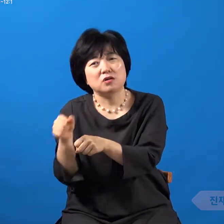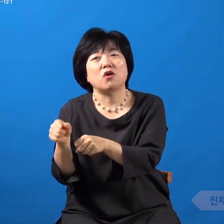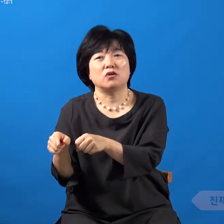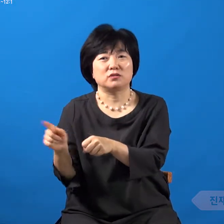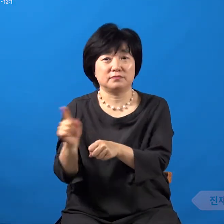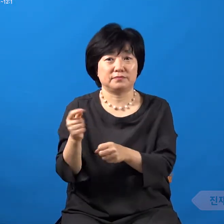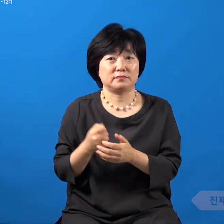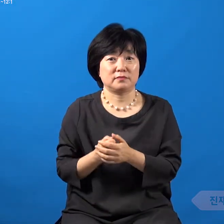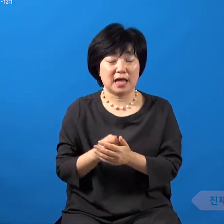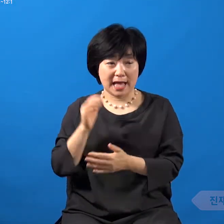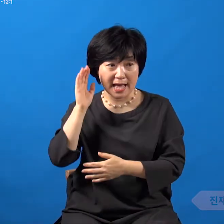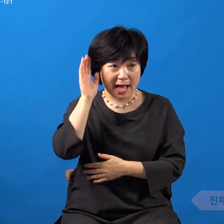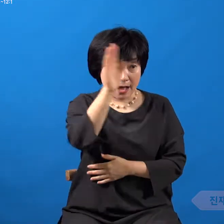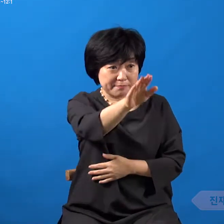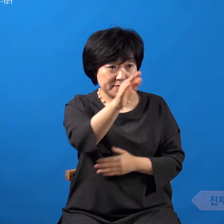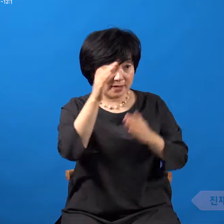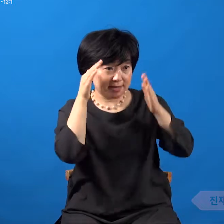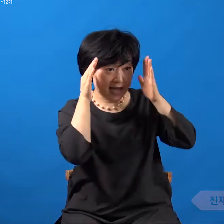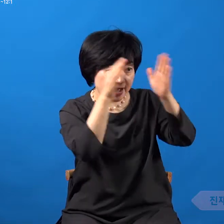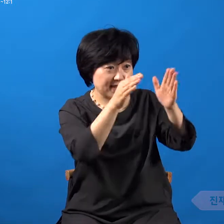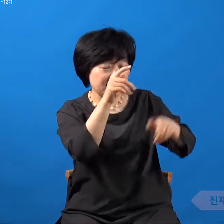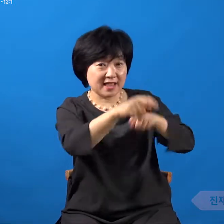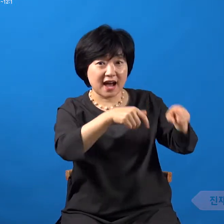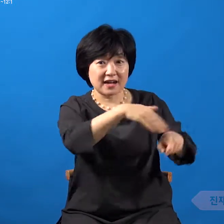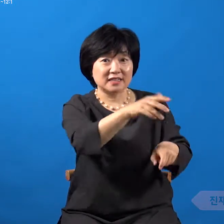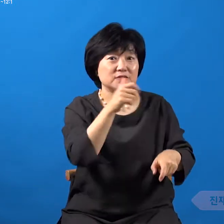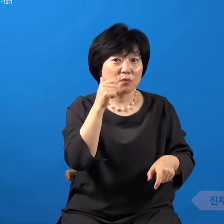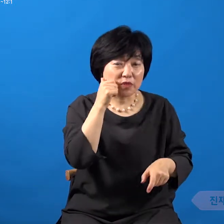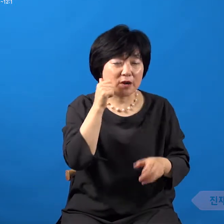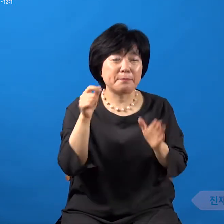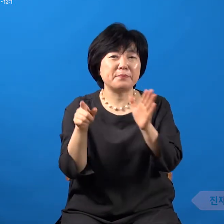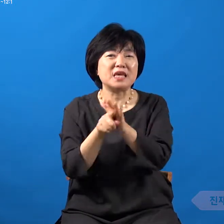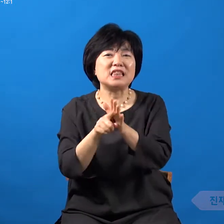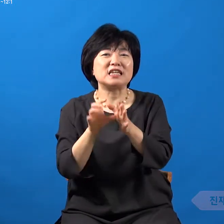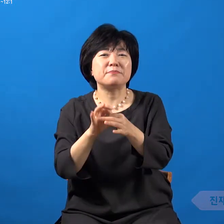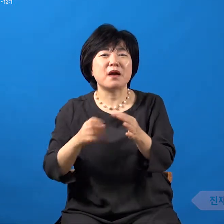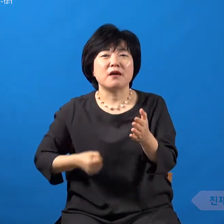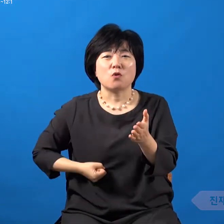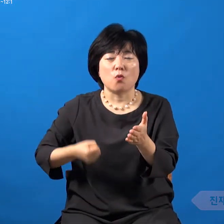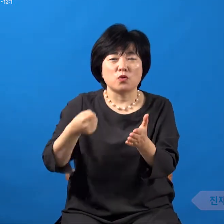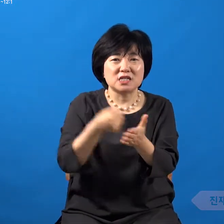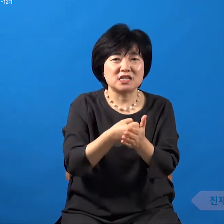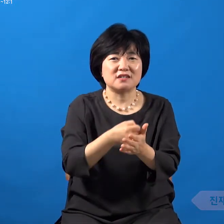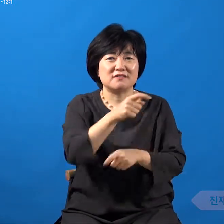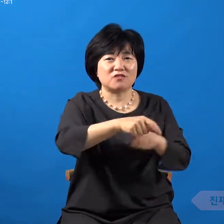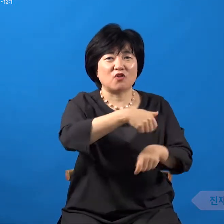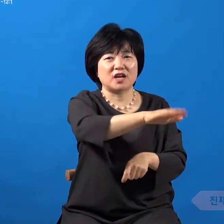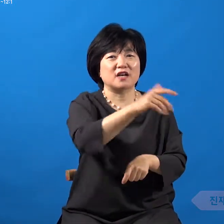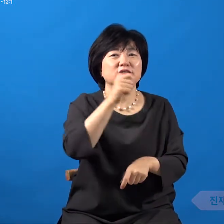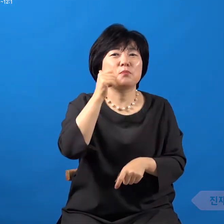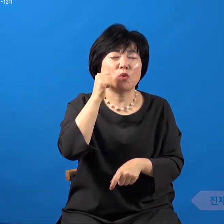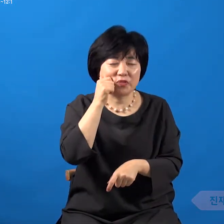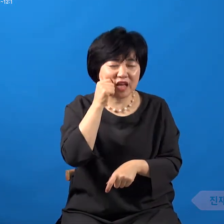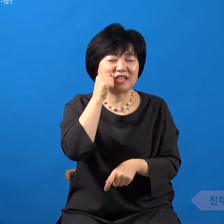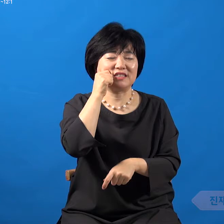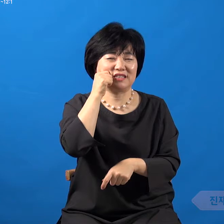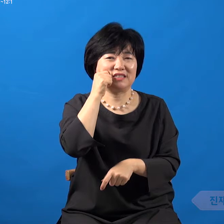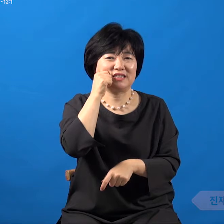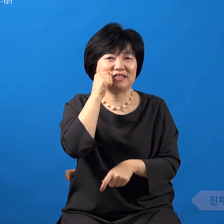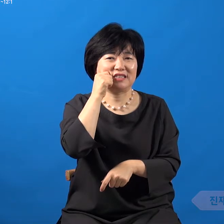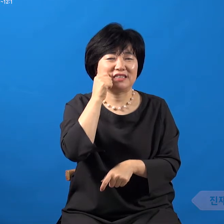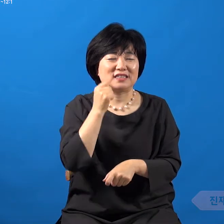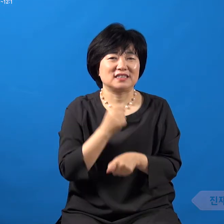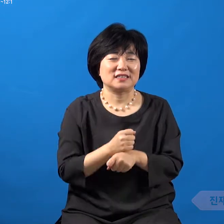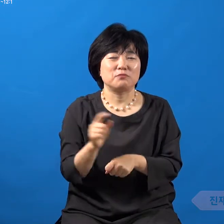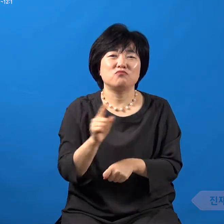하고 있습니까? 앞을 향해 나아가지 못하며 믿음의 모험을 하지 못하게 하는 믿음의 스텝을